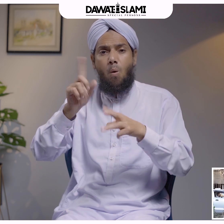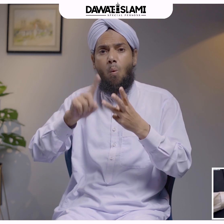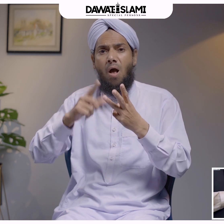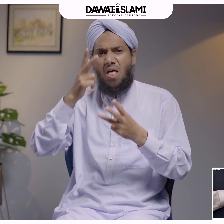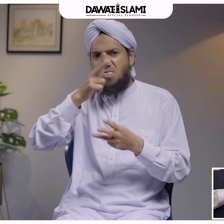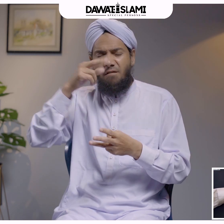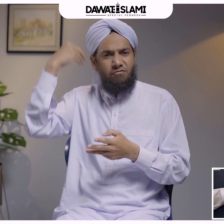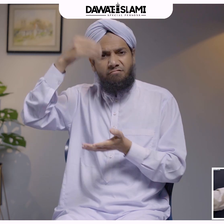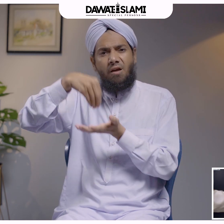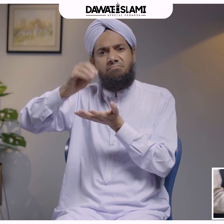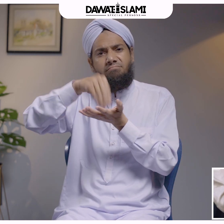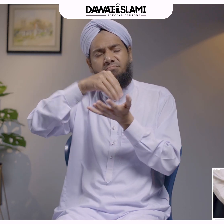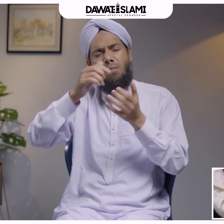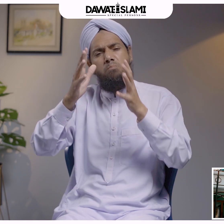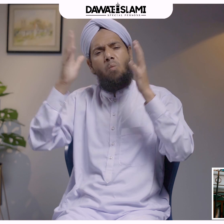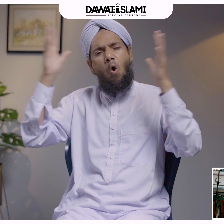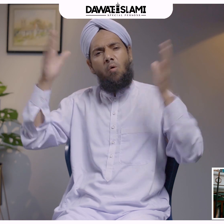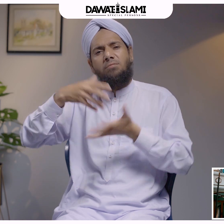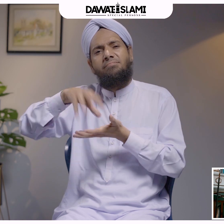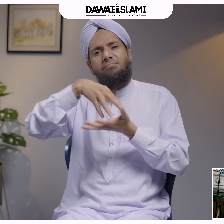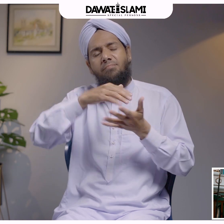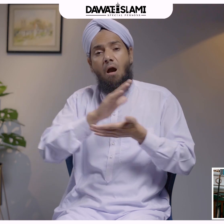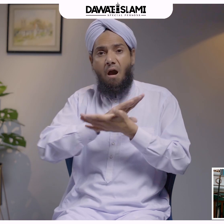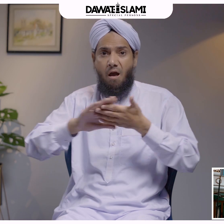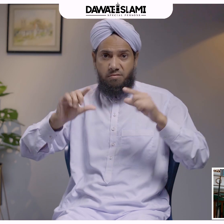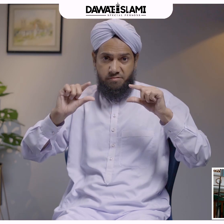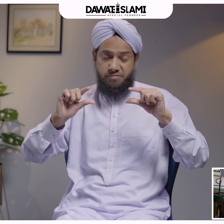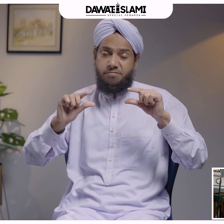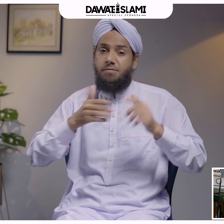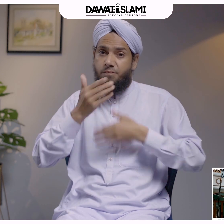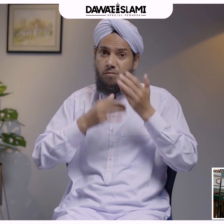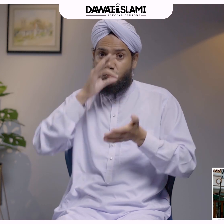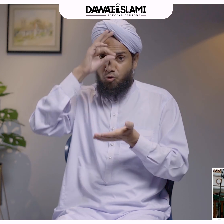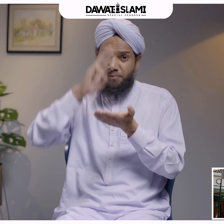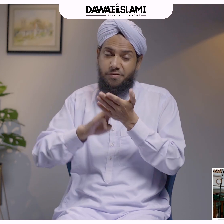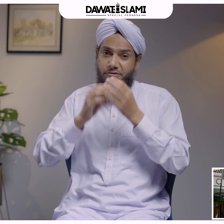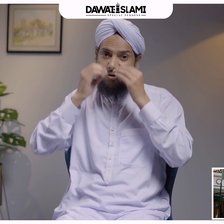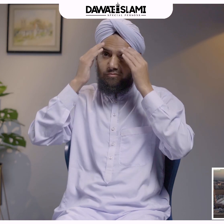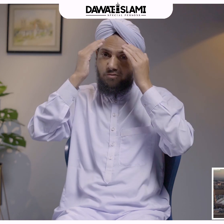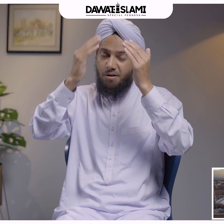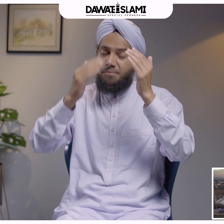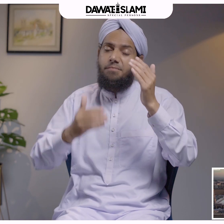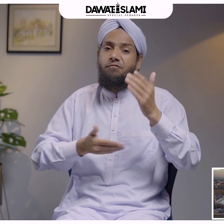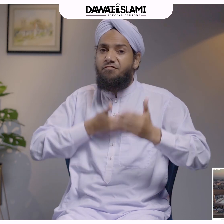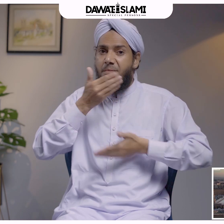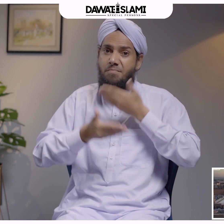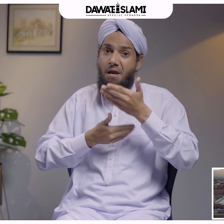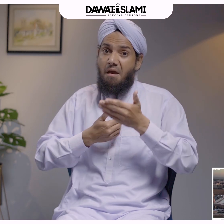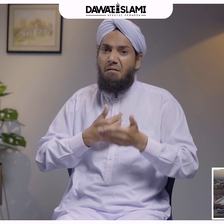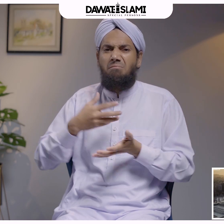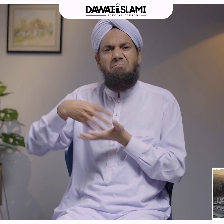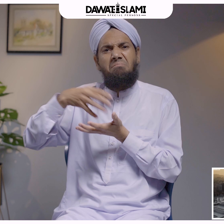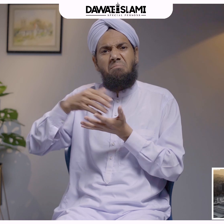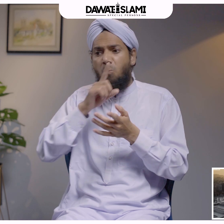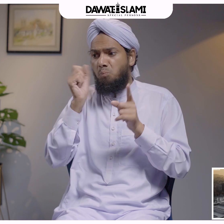اور فطرے کی ادائیگی کے علاوہ نفلی صدقات بھی زیادہ سے زیادہ دیں۔ حدیث شریف میں ہے کہ حضور نبی کریم صلی